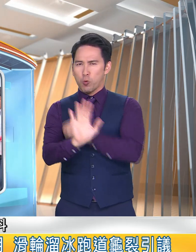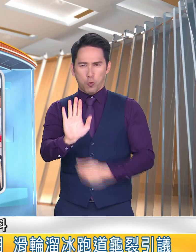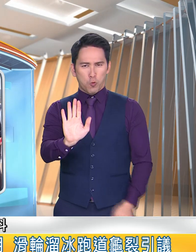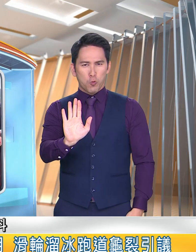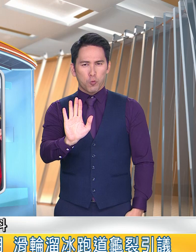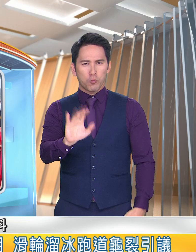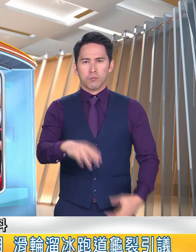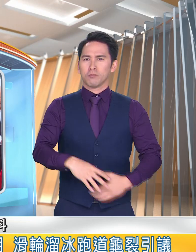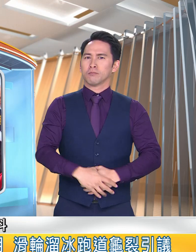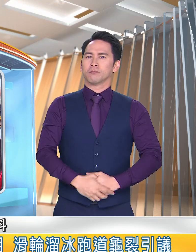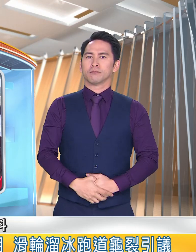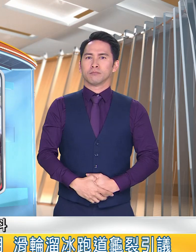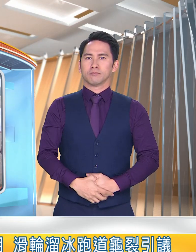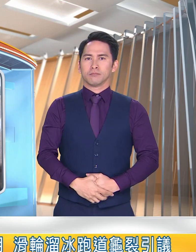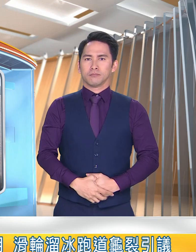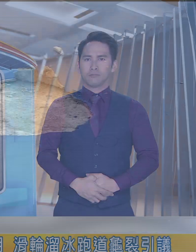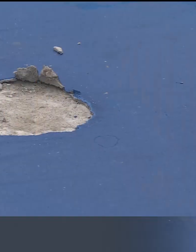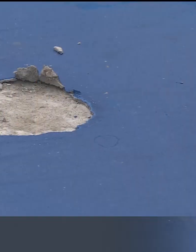减料。